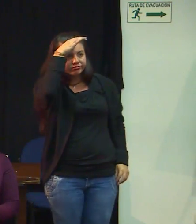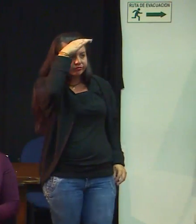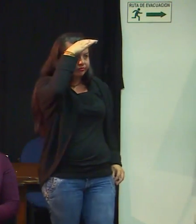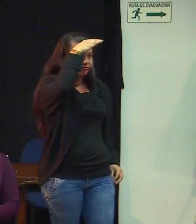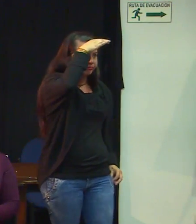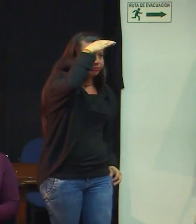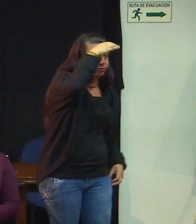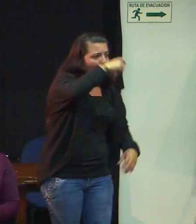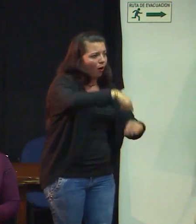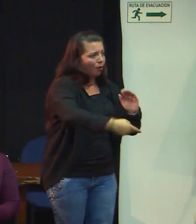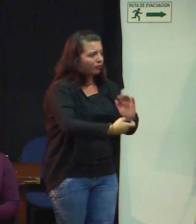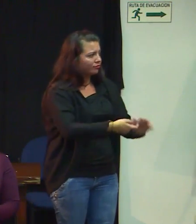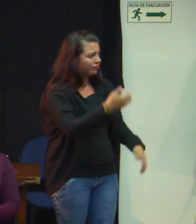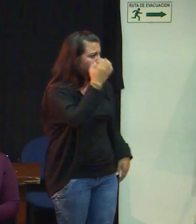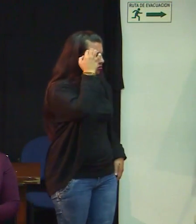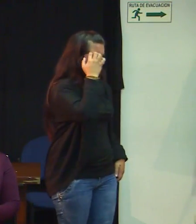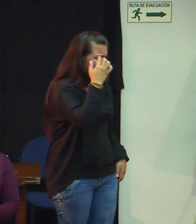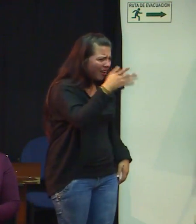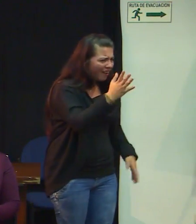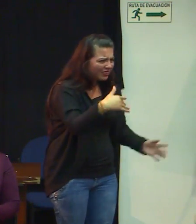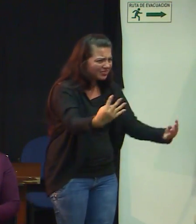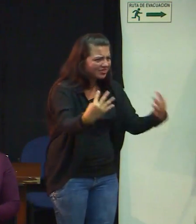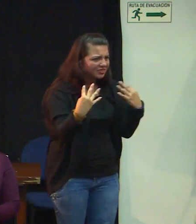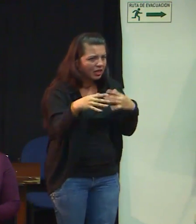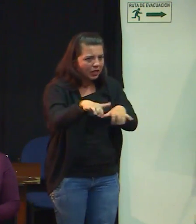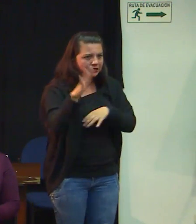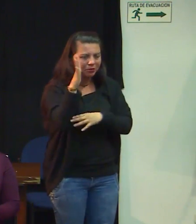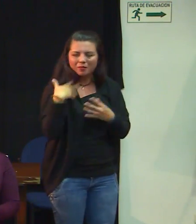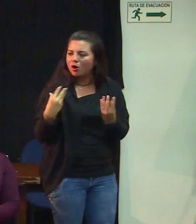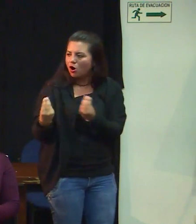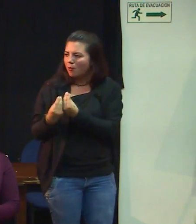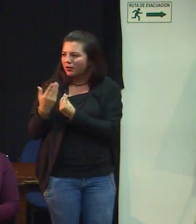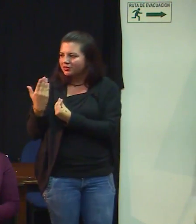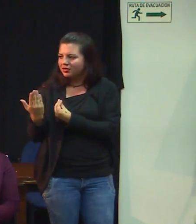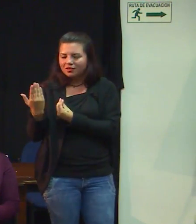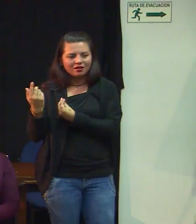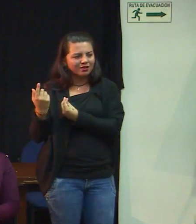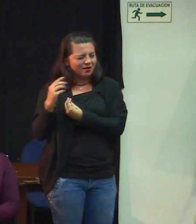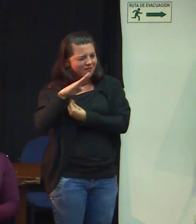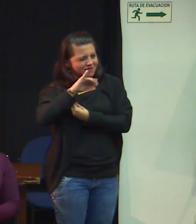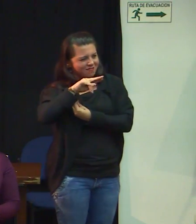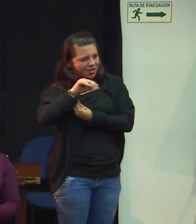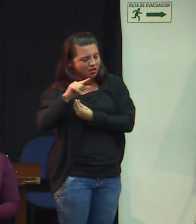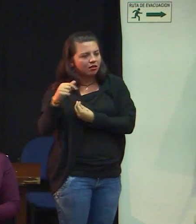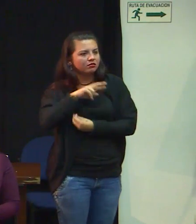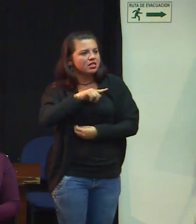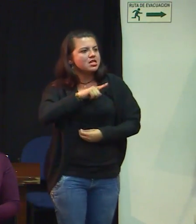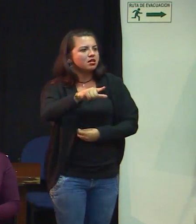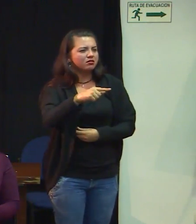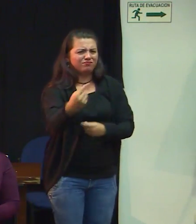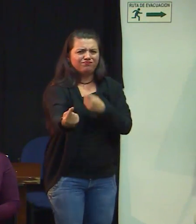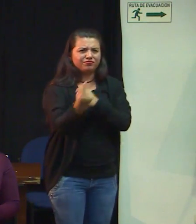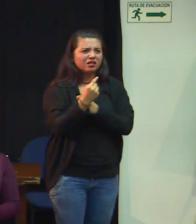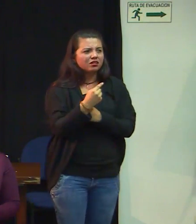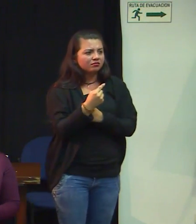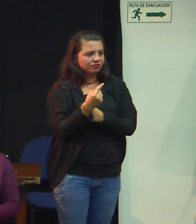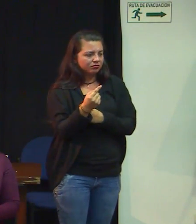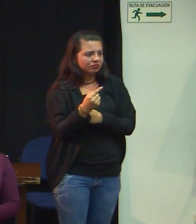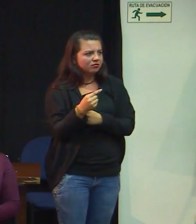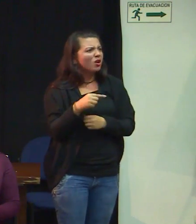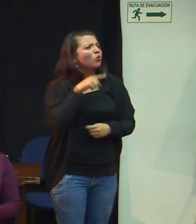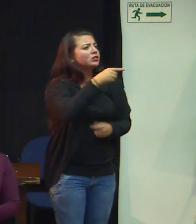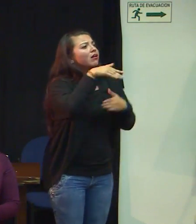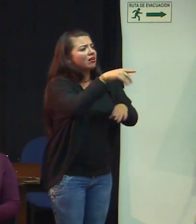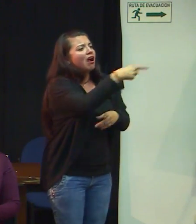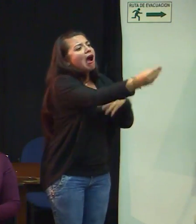en algunas asambleas que algunos nos han visto que nosotros con mi compañera Viviana hemos liderado, nos dicen al punto, es que ustedes son los representantes, hagan